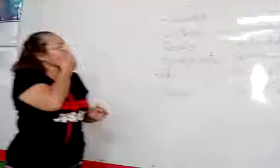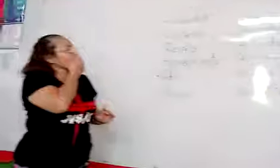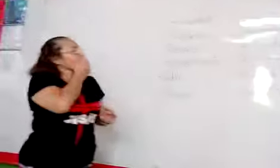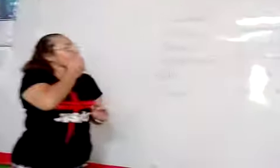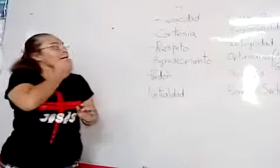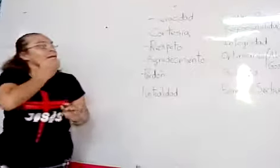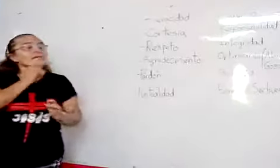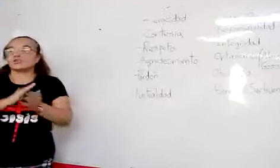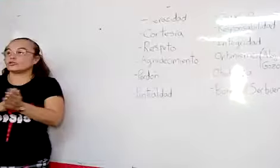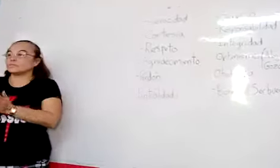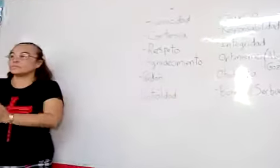Bueno, listo,